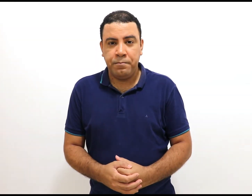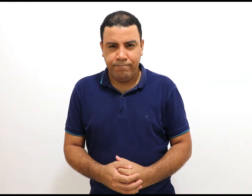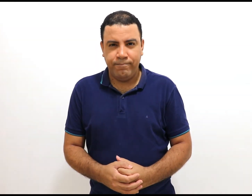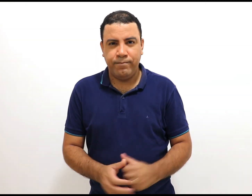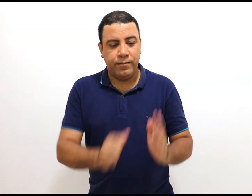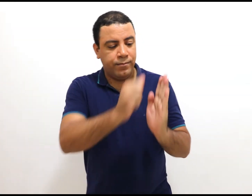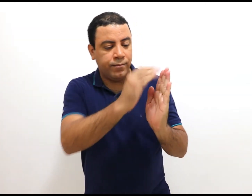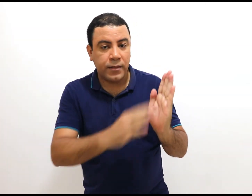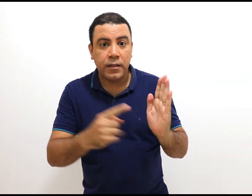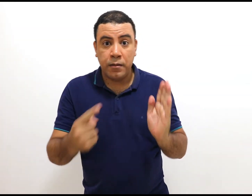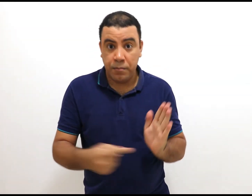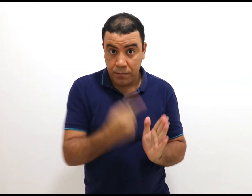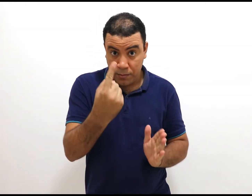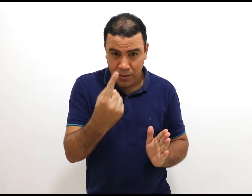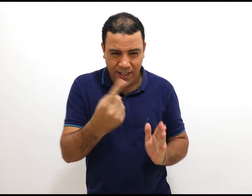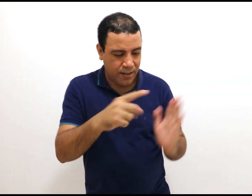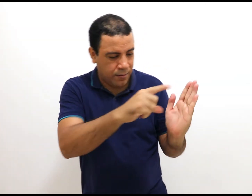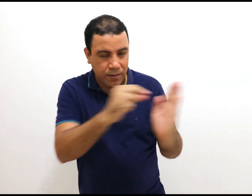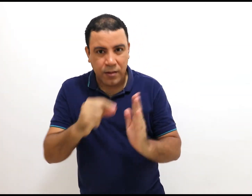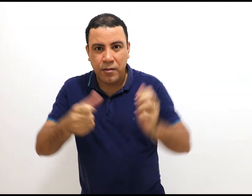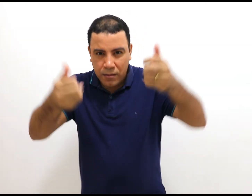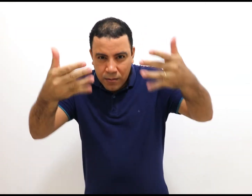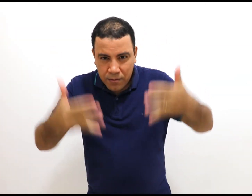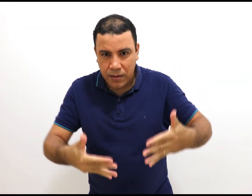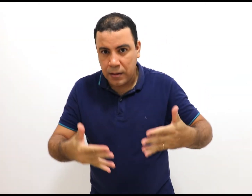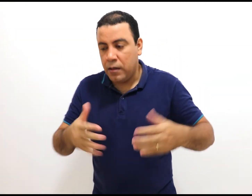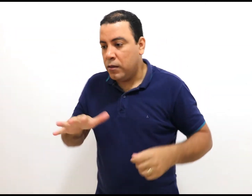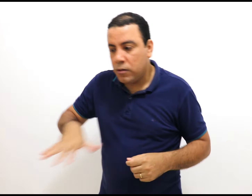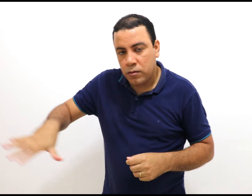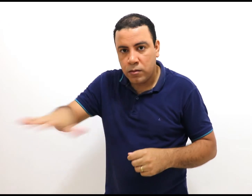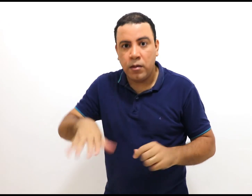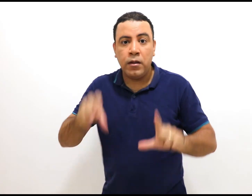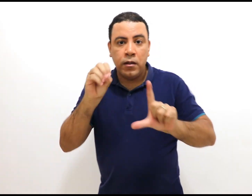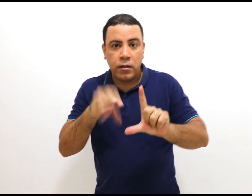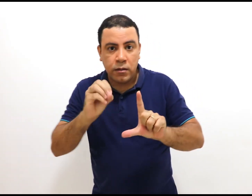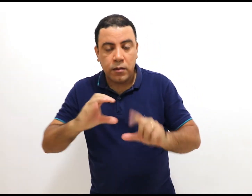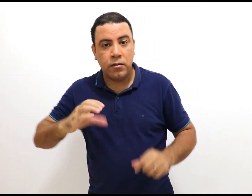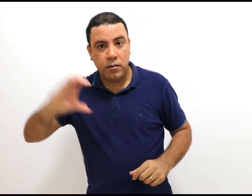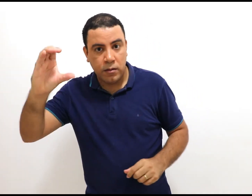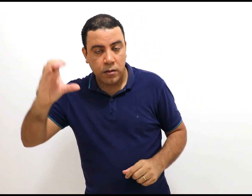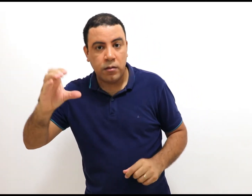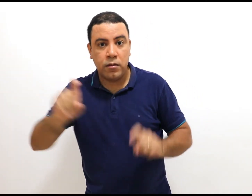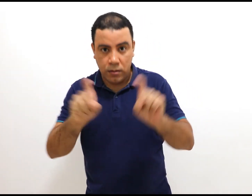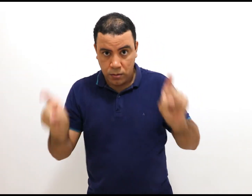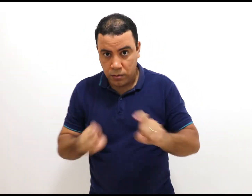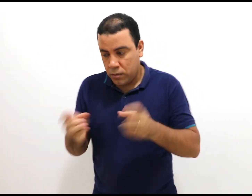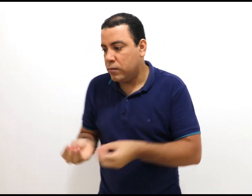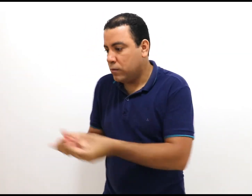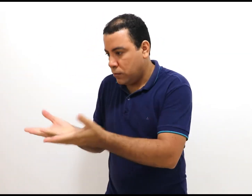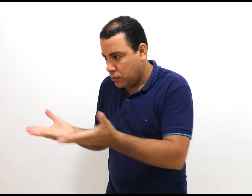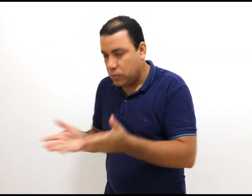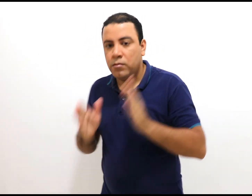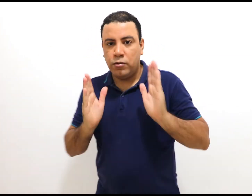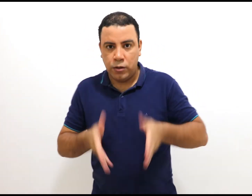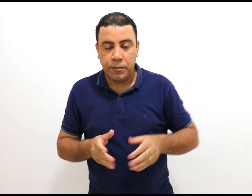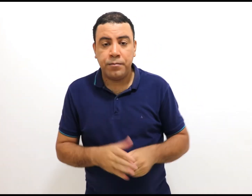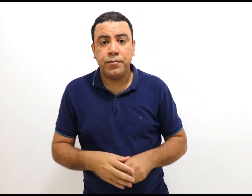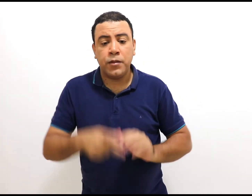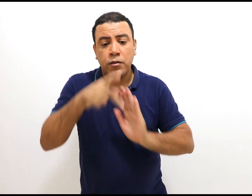Na primeira atividade que comentaremos, oferecemos ela para a licenciatura em Ciências da Computação e